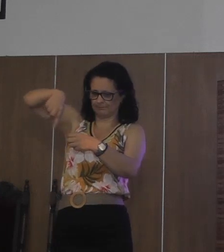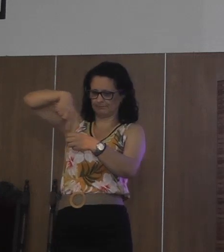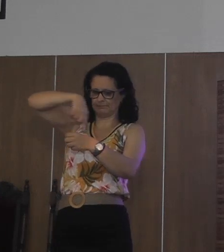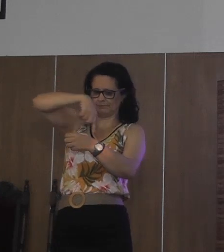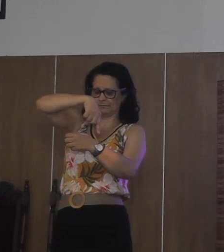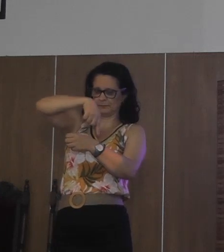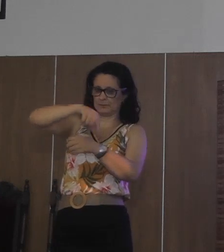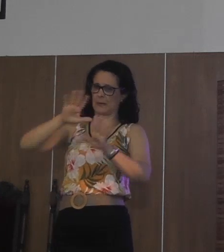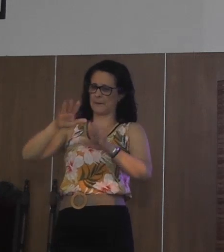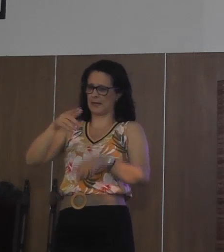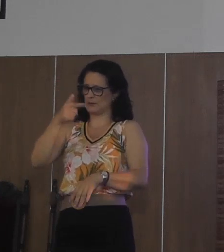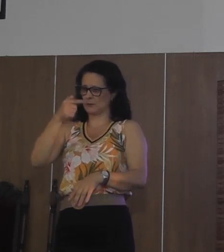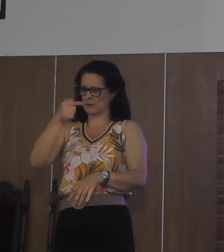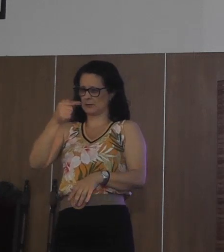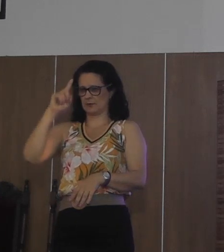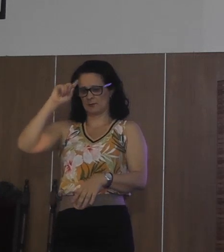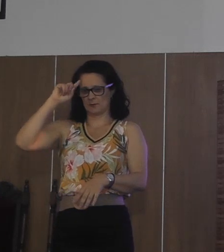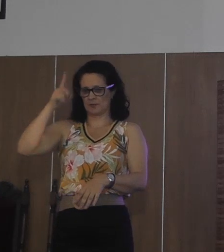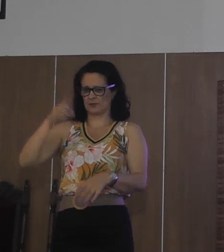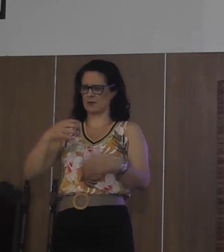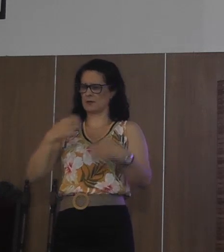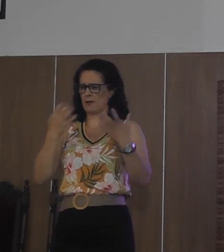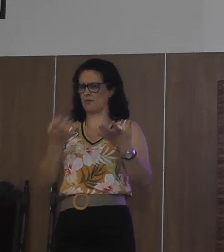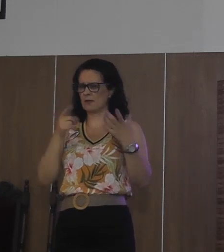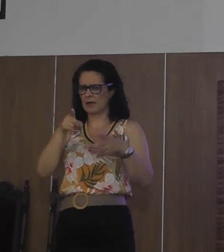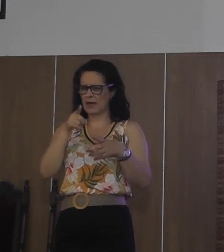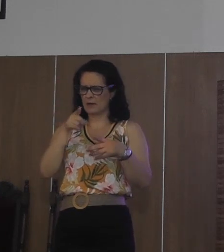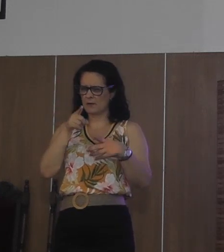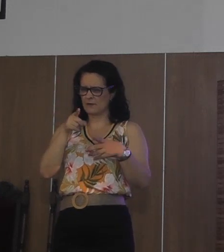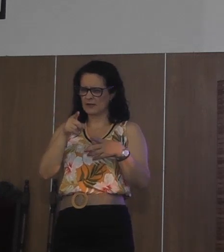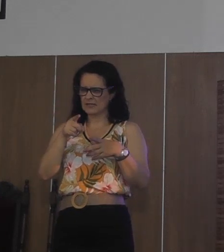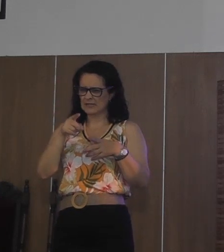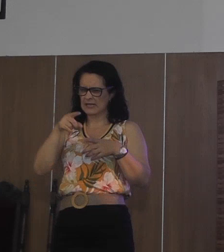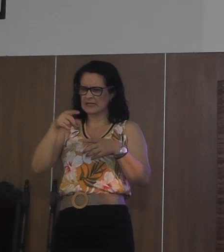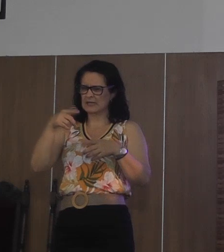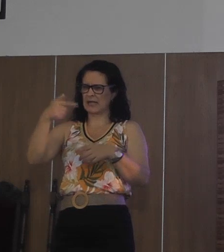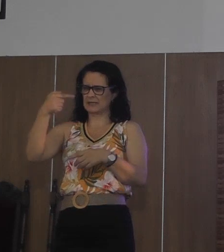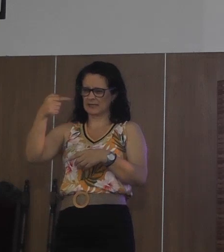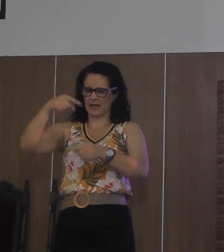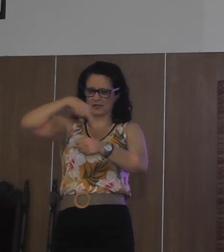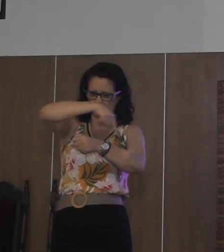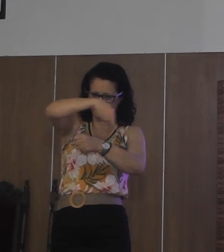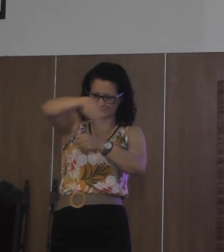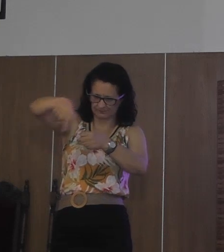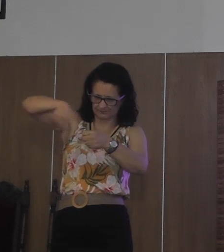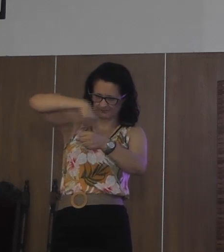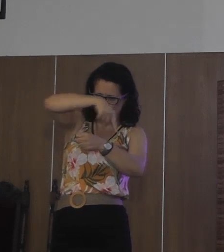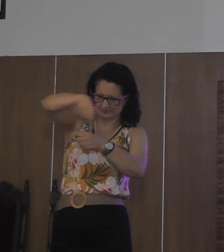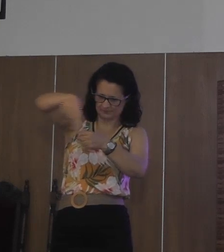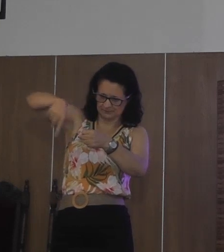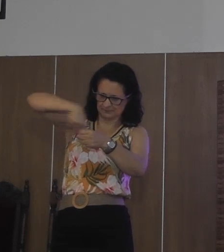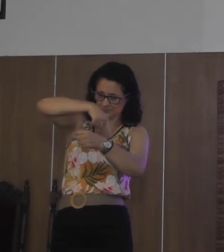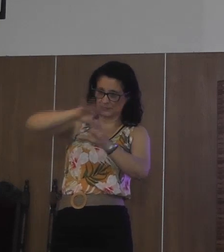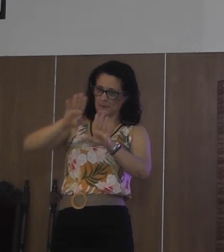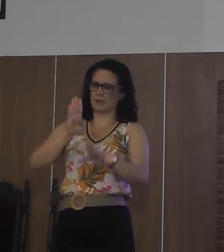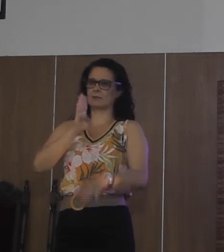No 7º dia, eu quero que vocês deem 7 voltas. Todo mundo